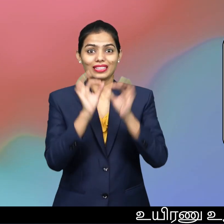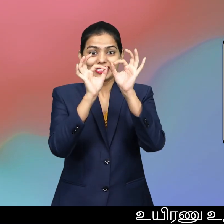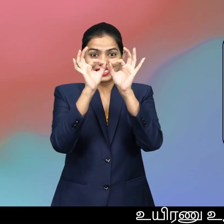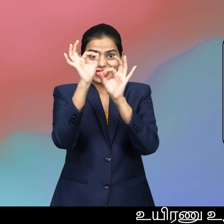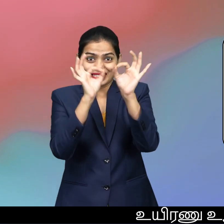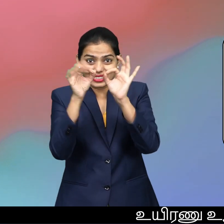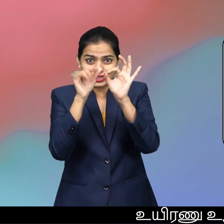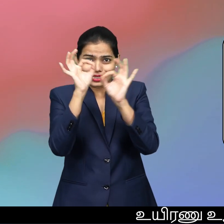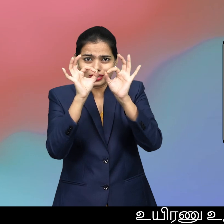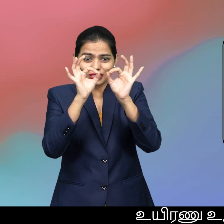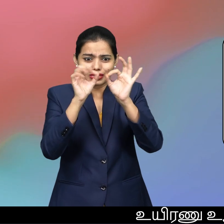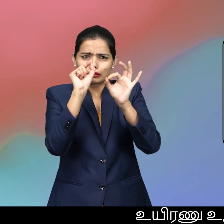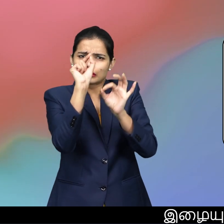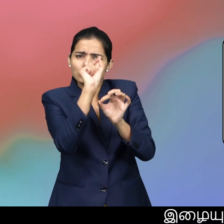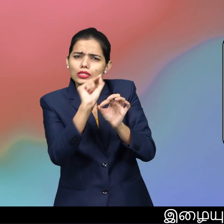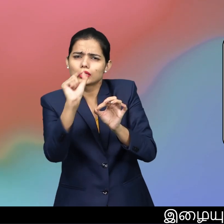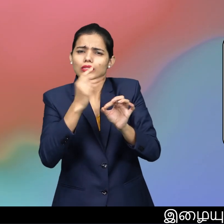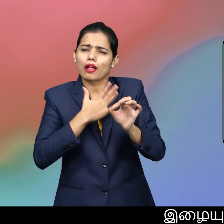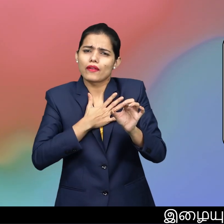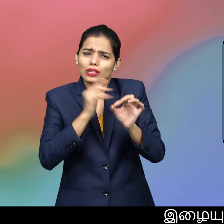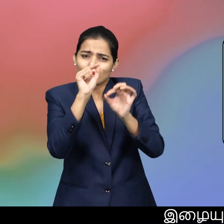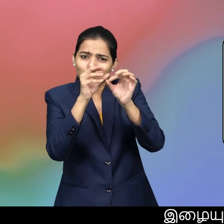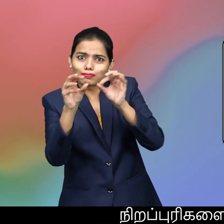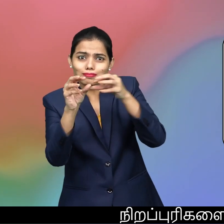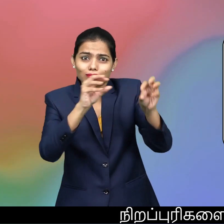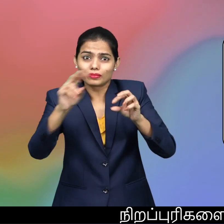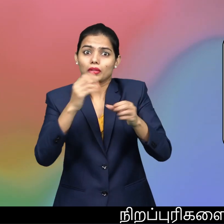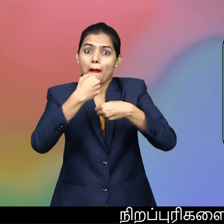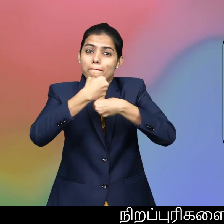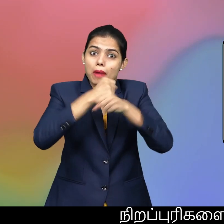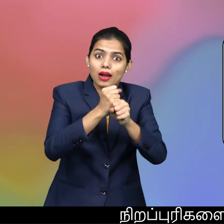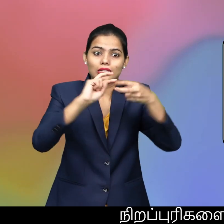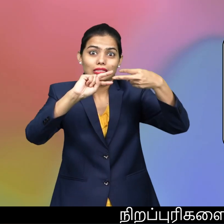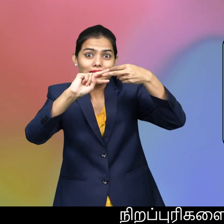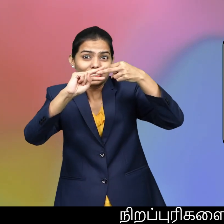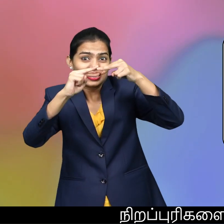உயிரணு உறுப்புகள் பிரிந்து இழையுறு பிரிவுக்கு நிறப்புரிகளை தயாரிக்கின்றன.